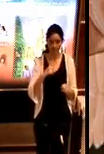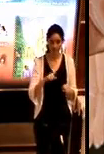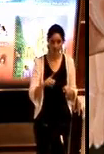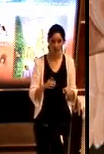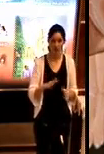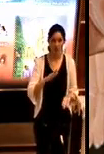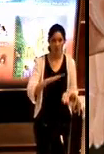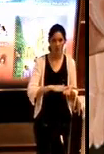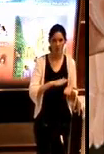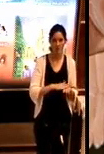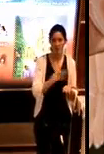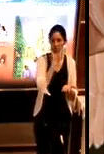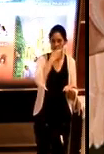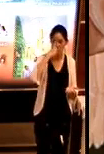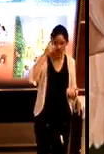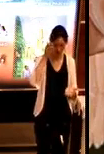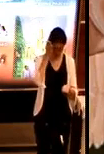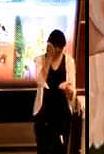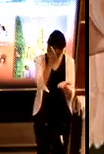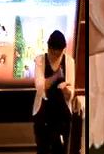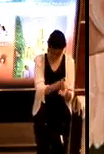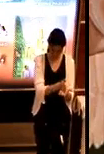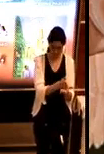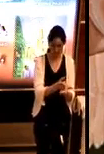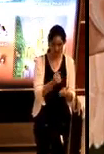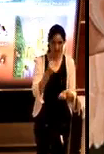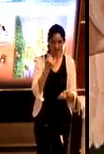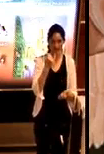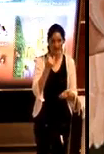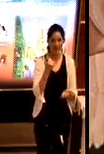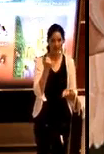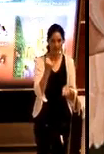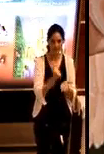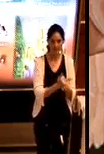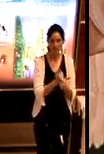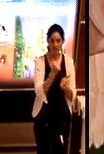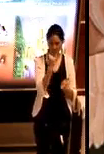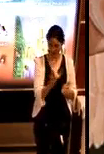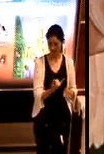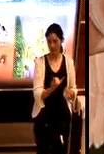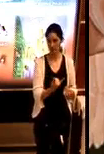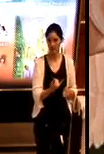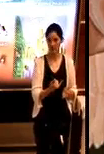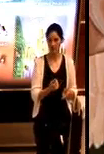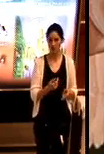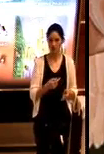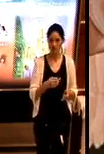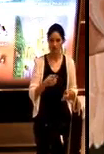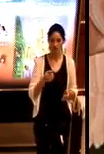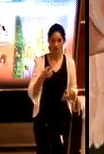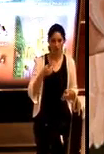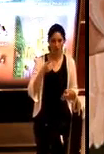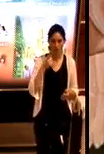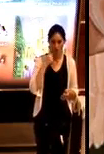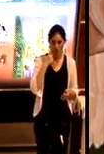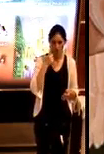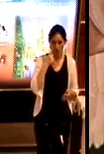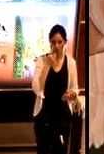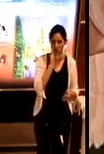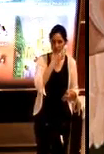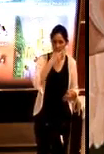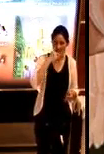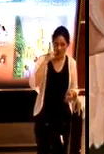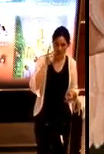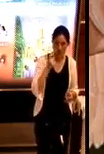está firme, teniendo este sello. Dios sabe, ¿verdad? Conoce el Señor a los que son